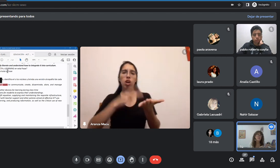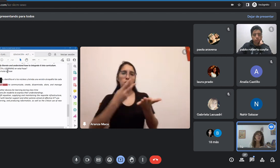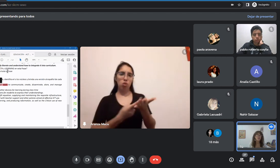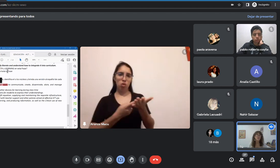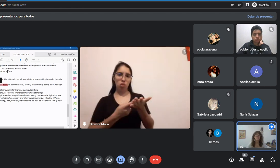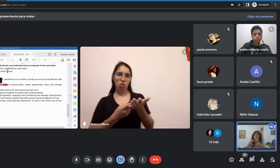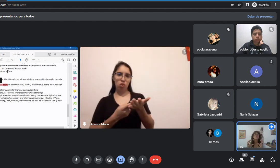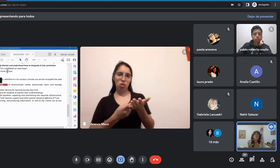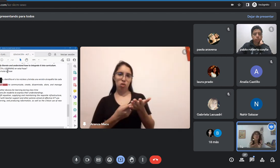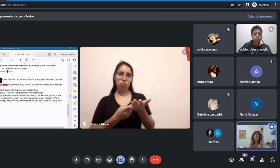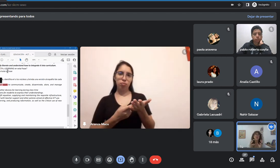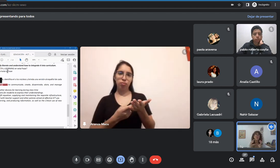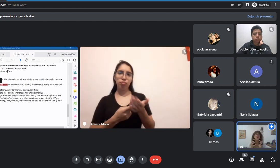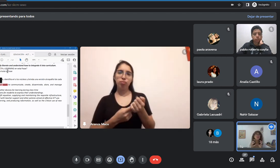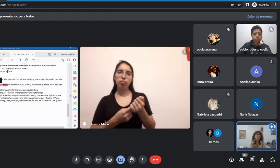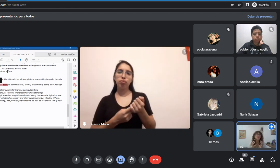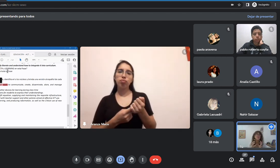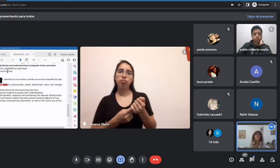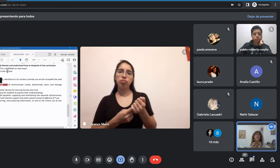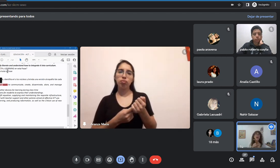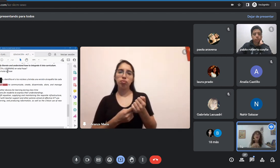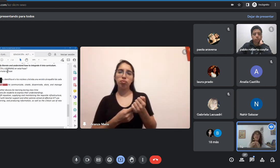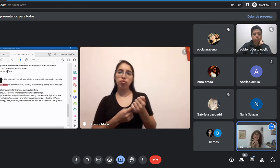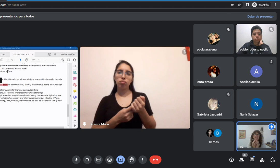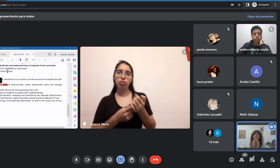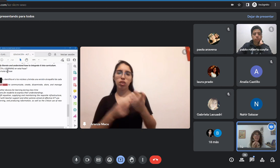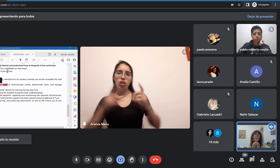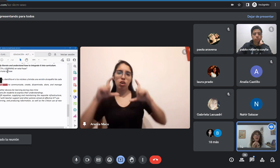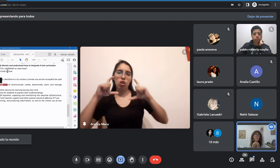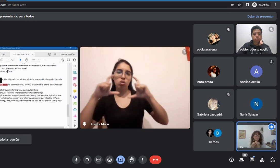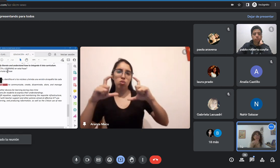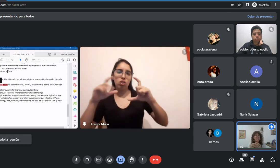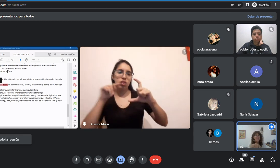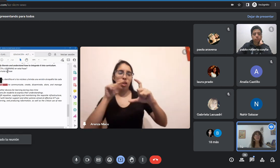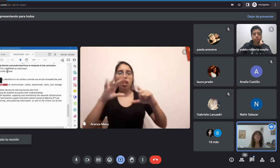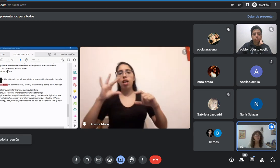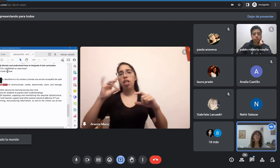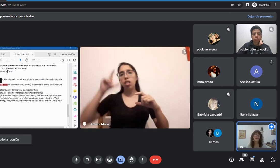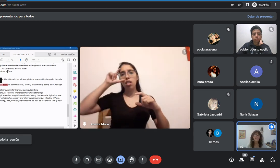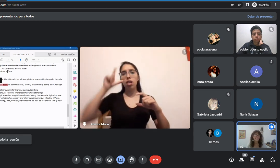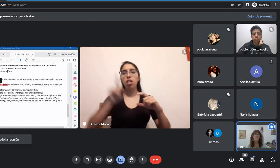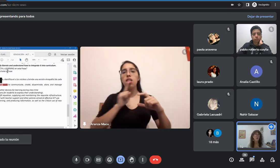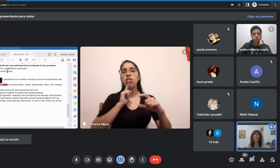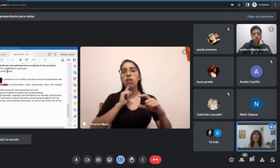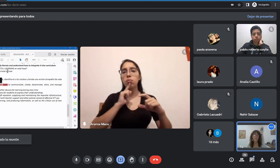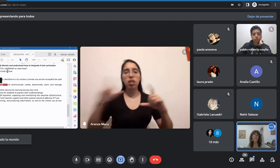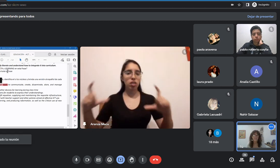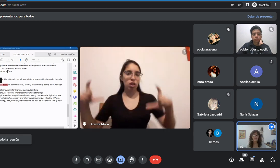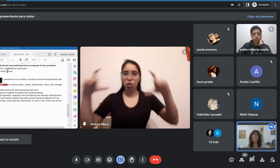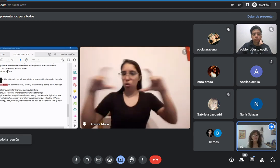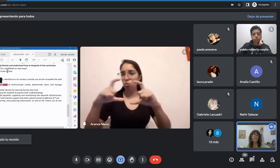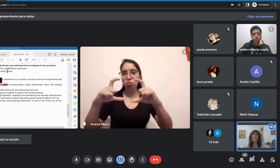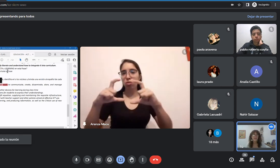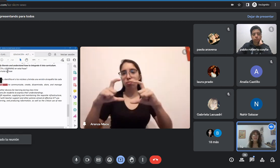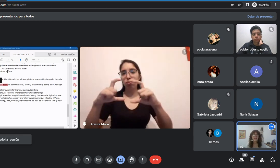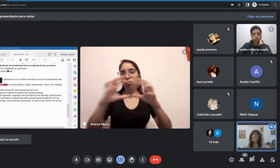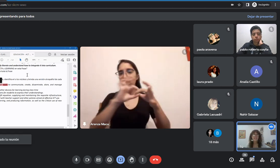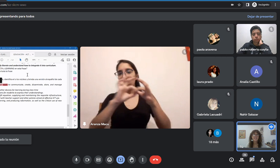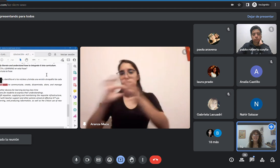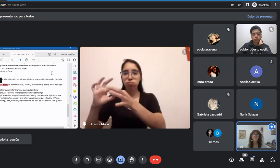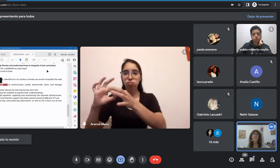es sus estudiantes. Todo eso sería la pequeña frase nominal, ese bloque. Desde